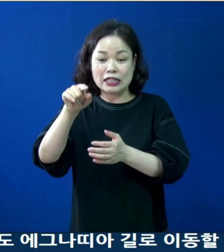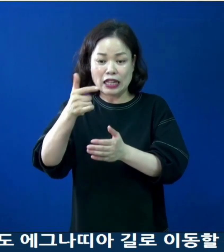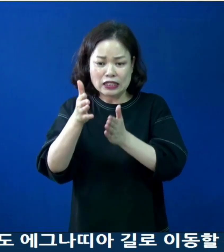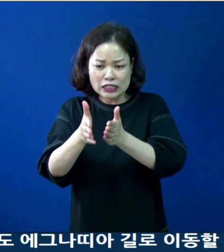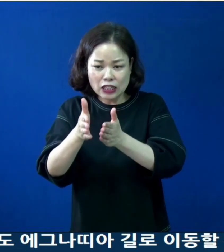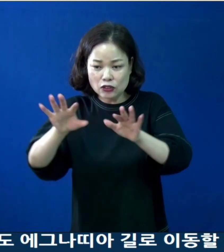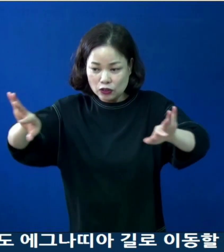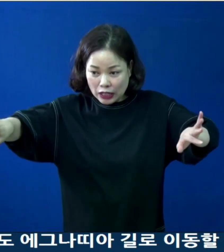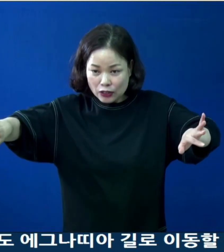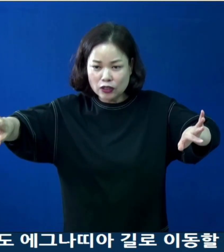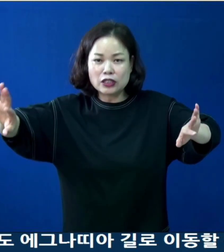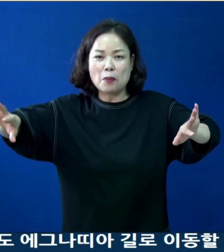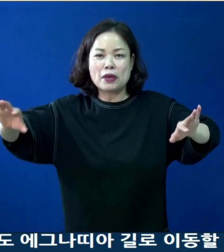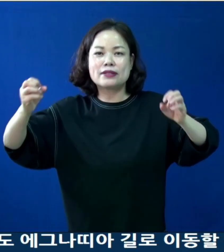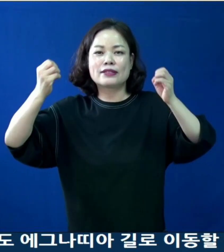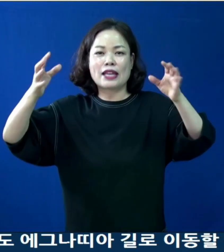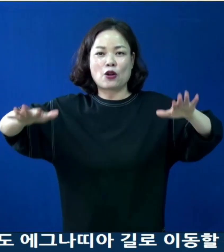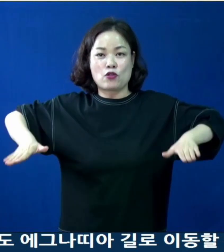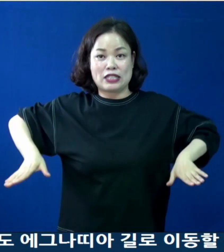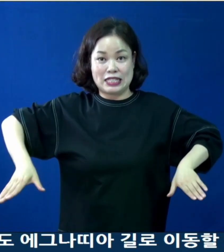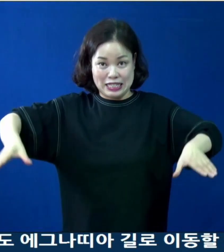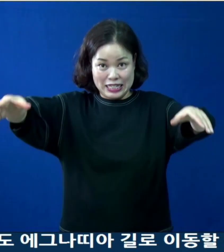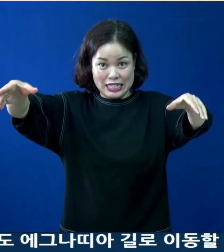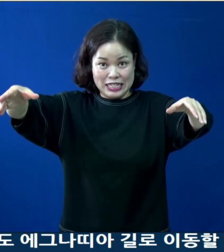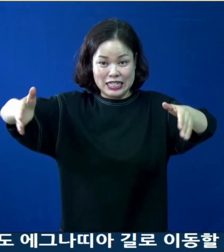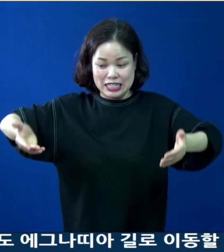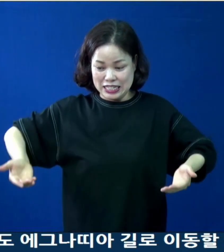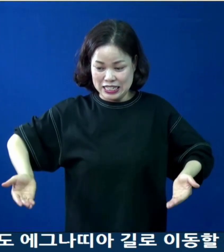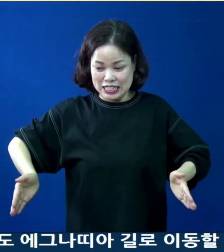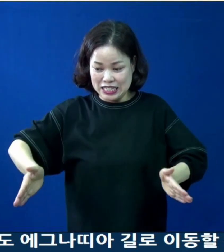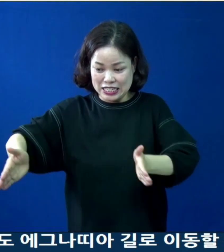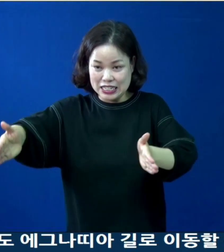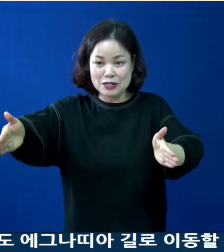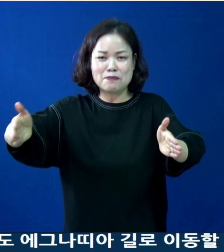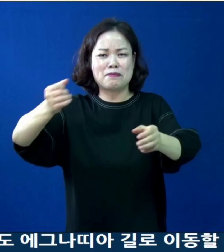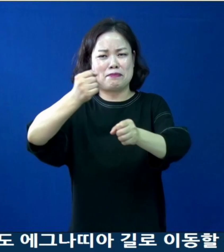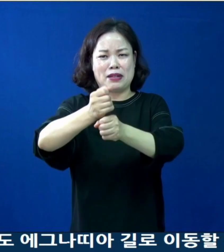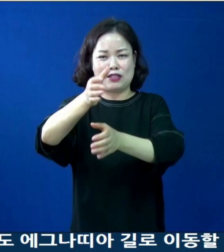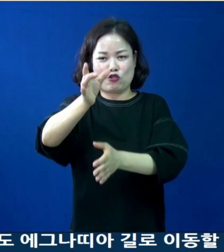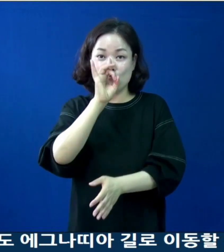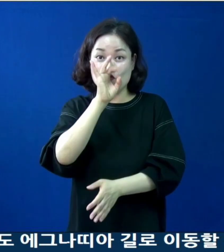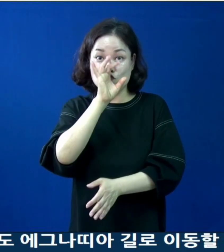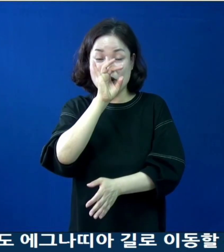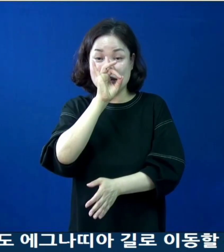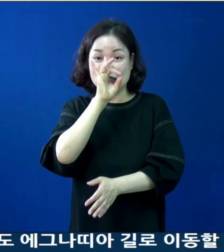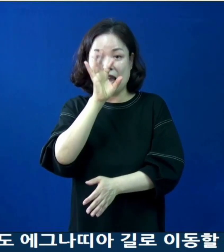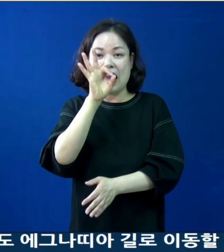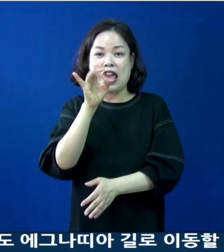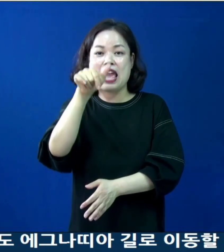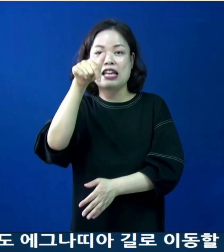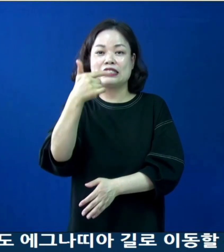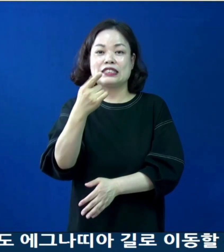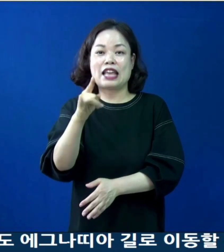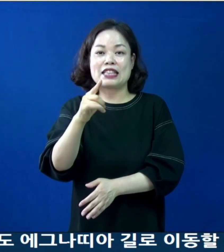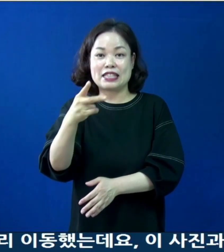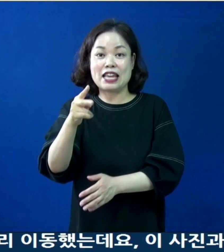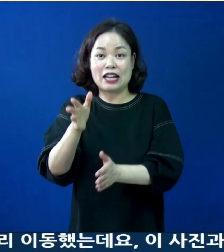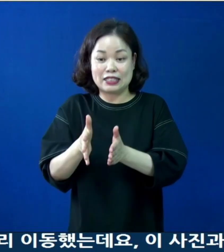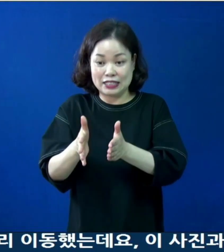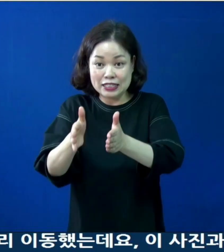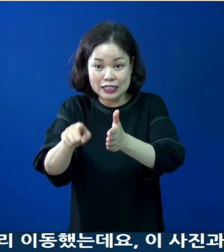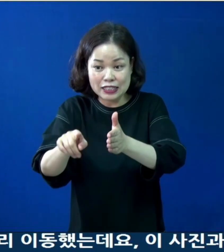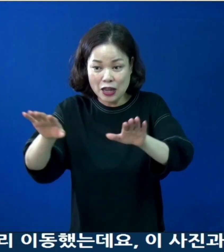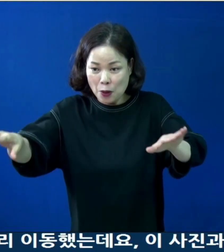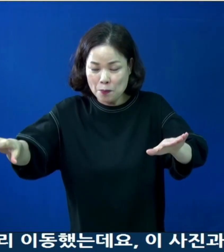있는 고대길을 놔두고 그 옆에 이제 아스팔트 길을 만들어서 거기는 에그네띠아다 그렇게 얘기하는 겁니다. 그다음에 오른쪽으로는 이제 길